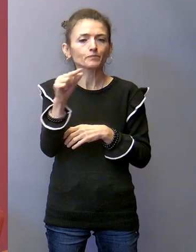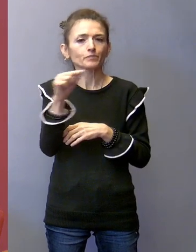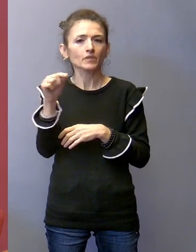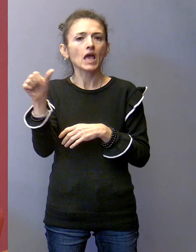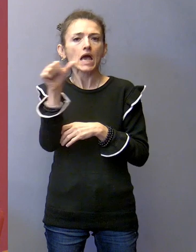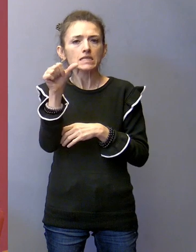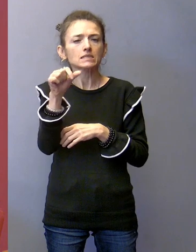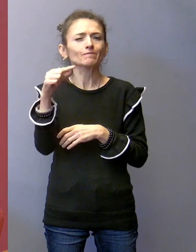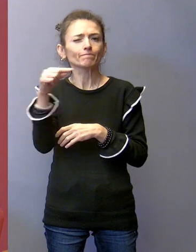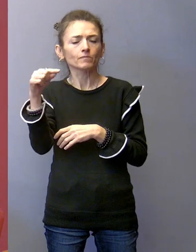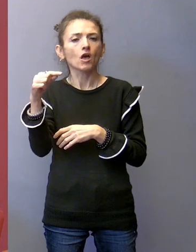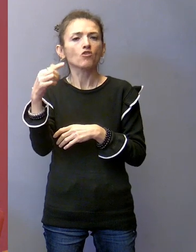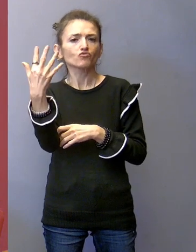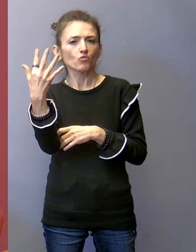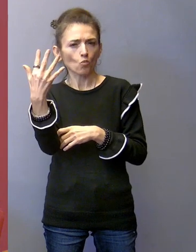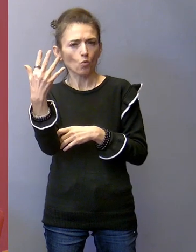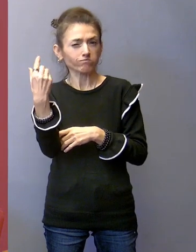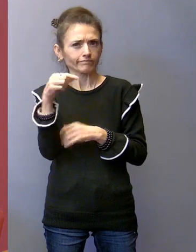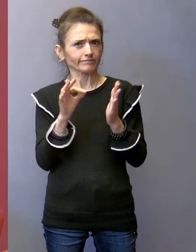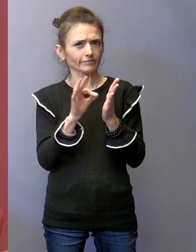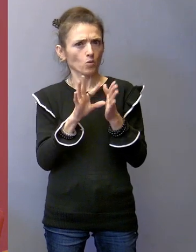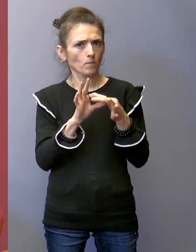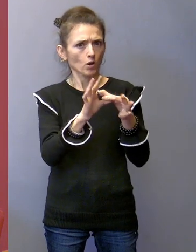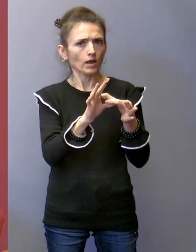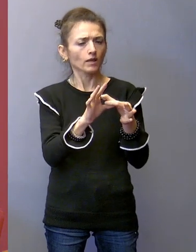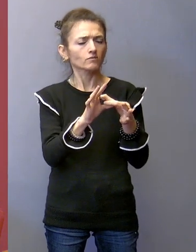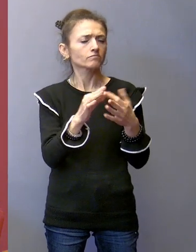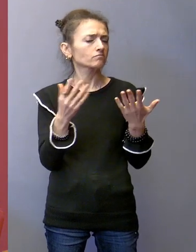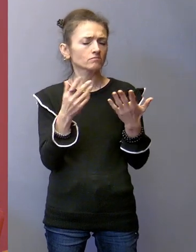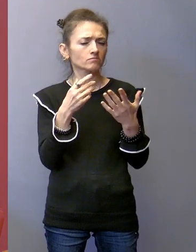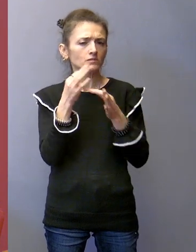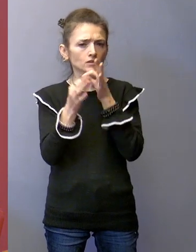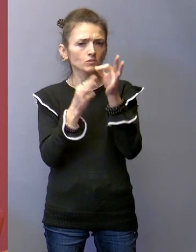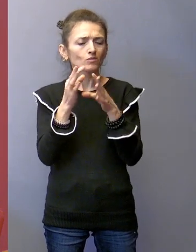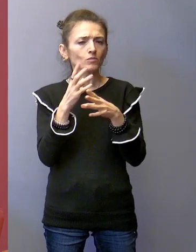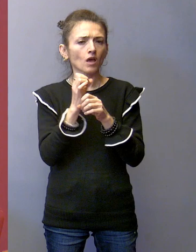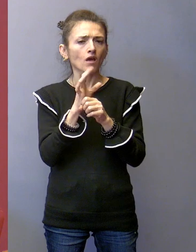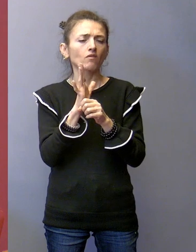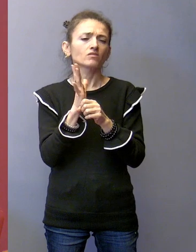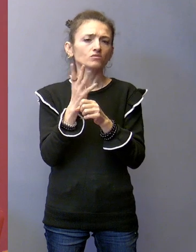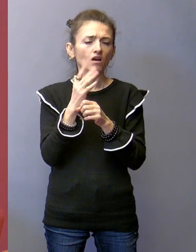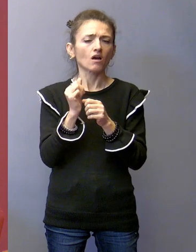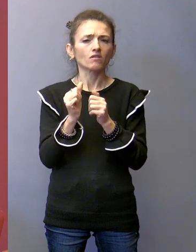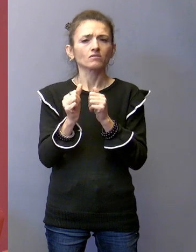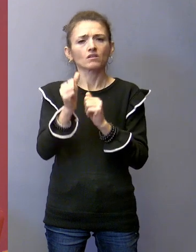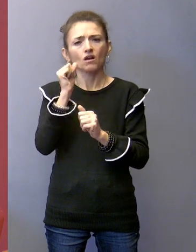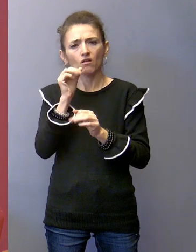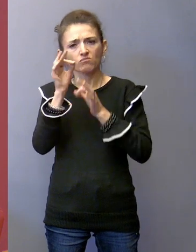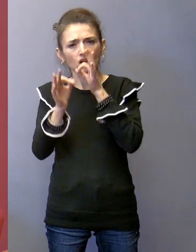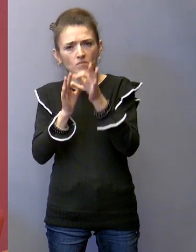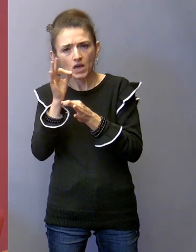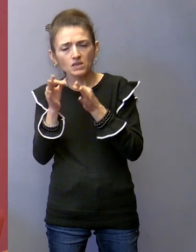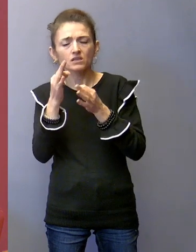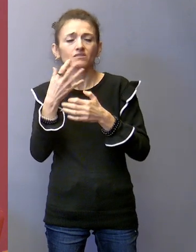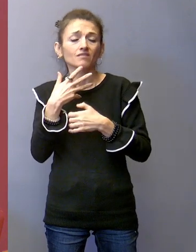s-5 d'accordo in poche parole fatta la premessa che ci sono dei